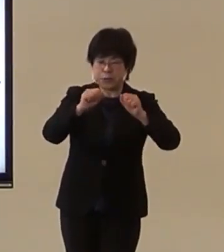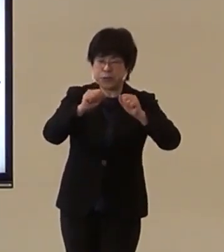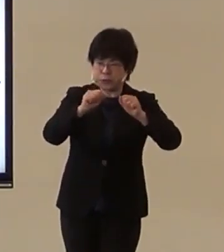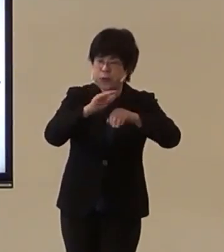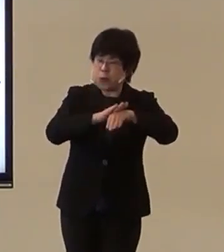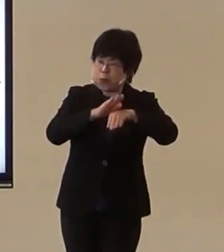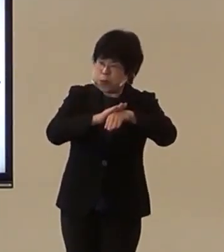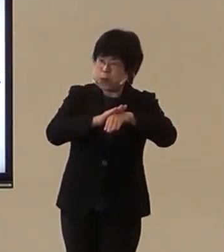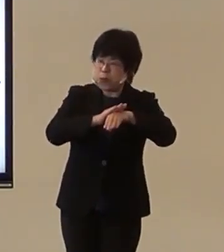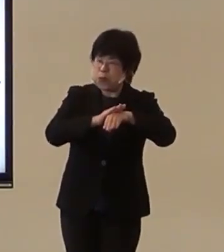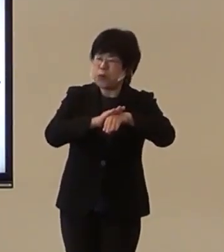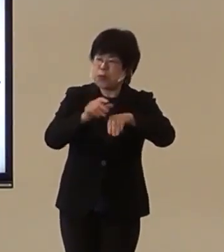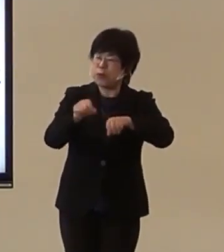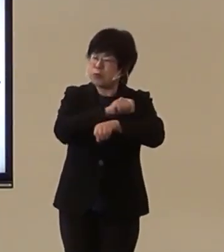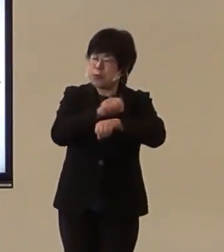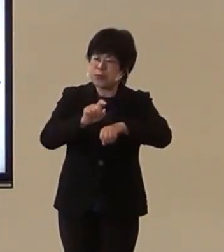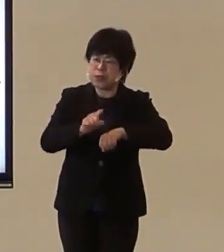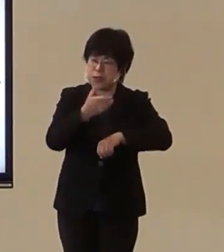願いいたします。